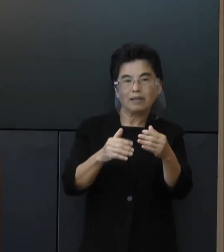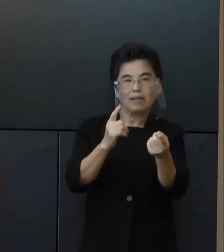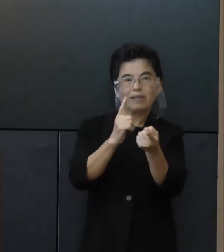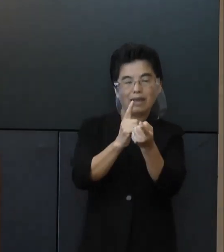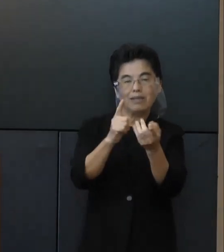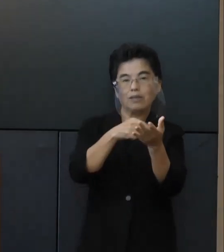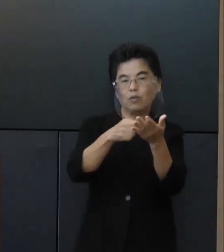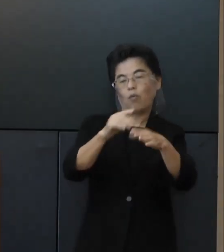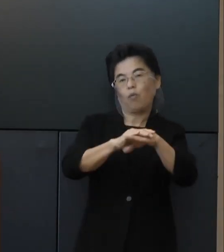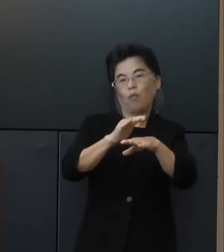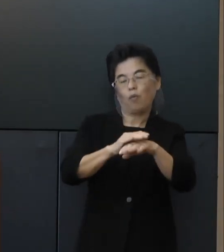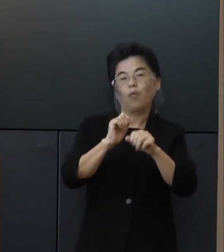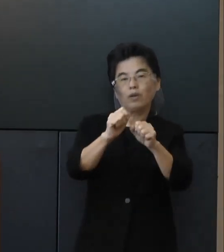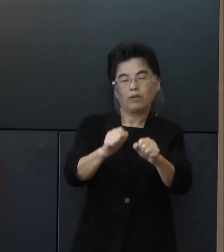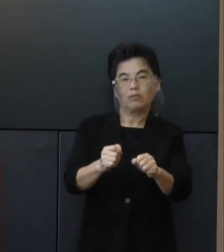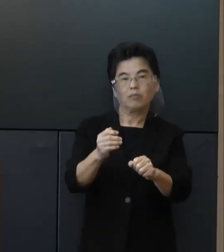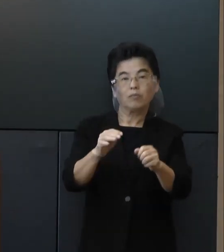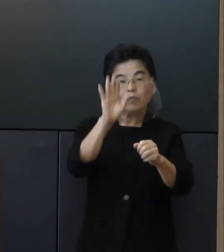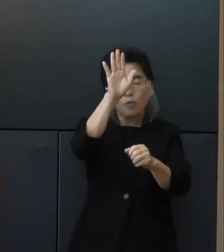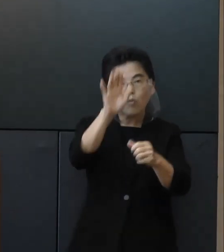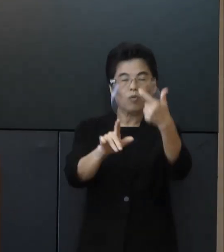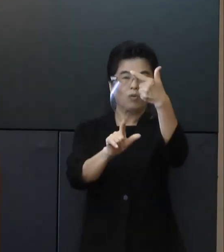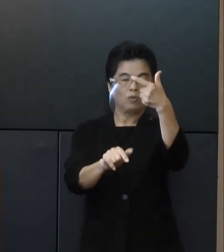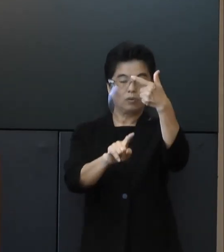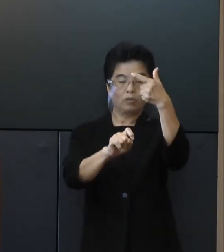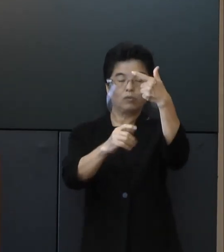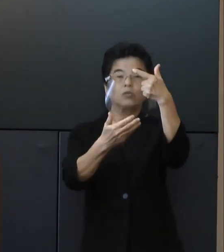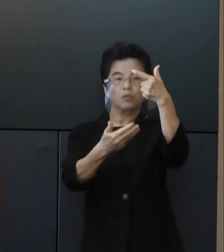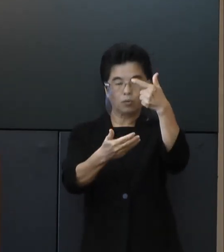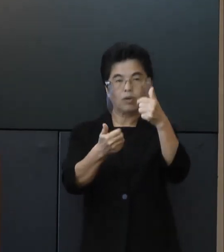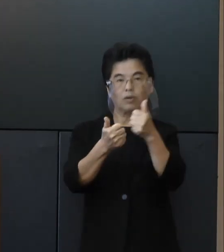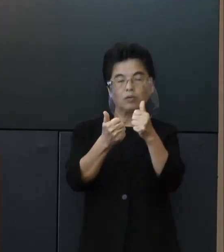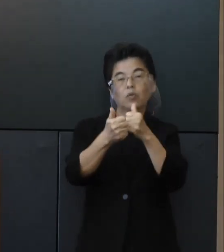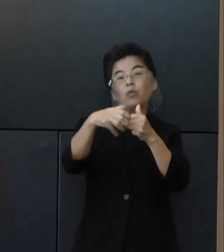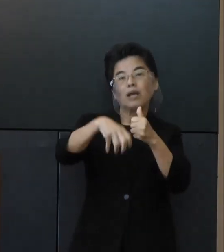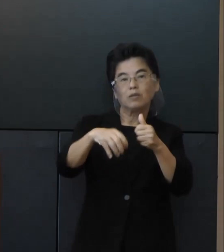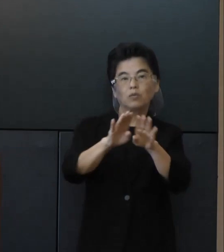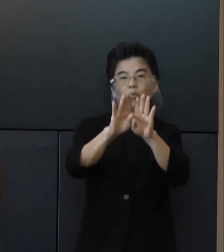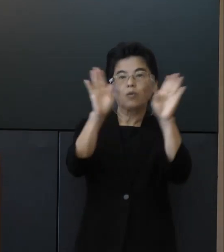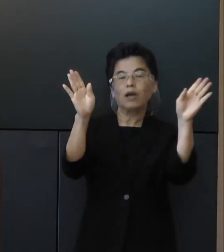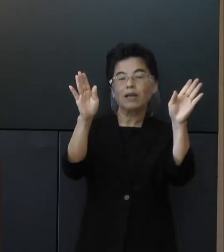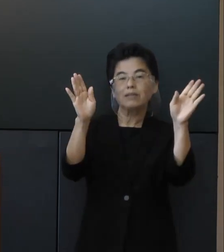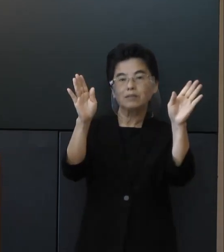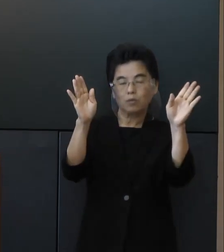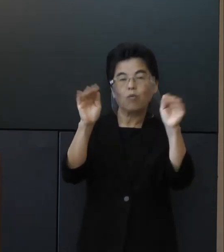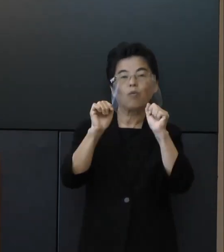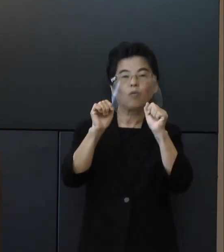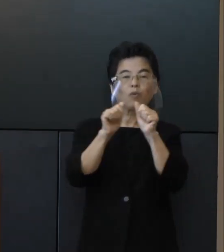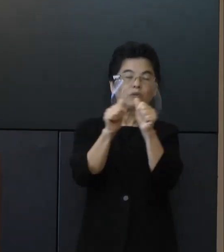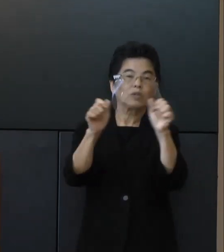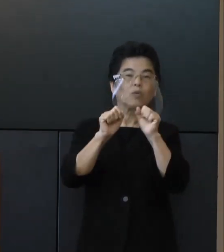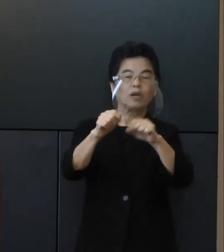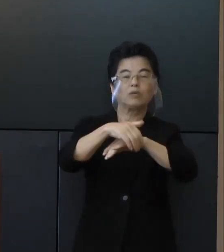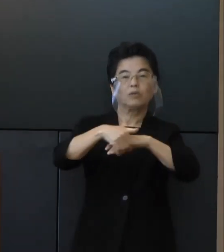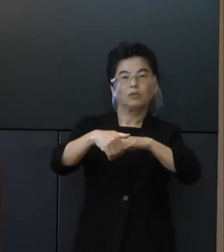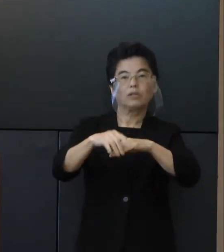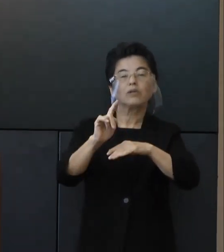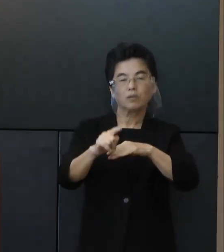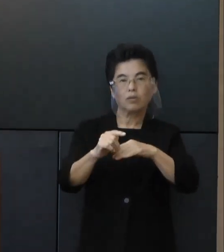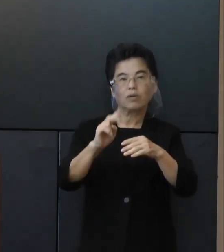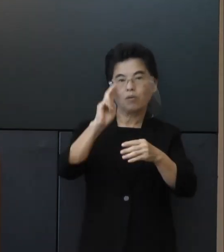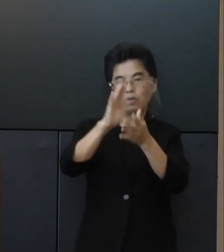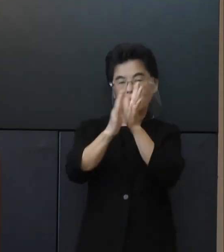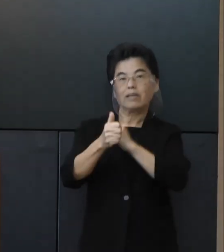で、実は19日にその解消式をですね、やりたい、行わせていただきたいと思っておりまして、そこには知